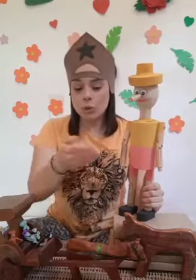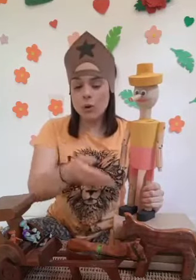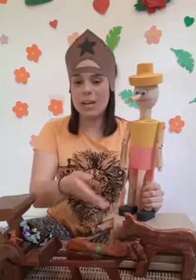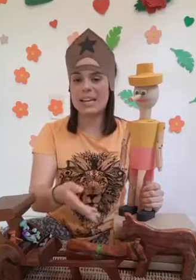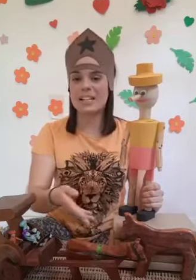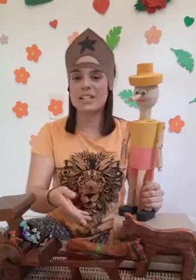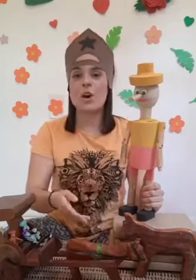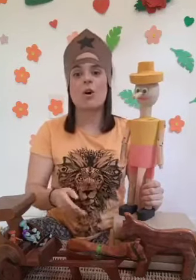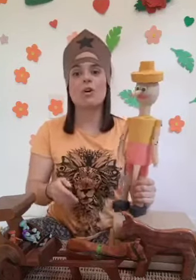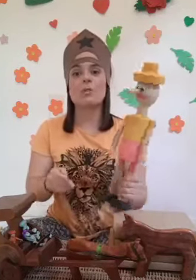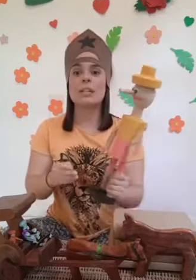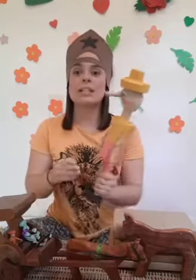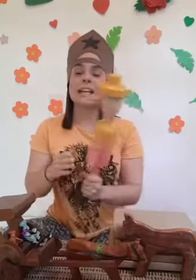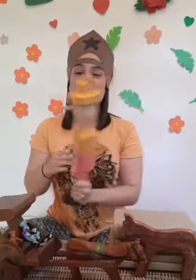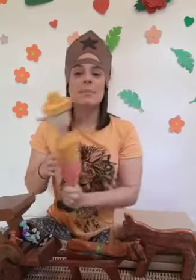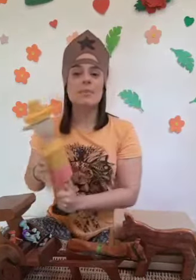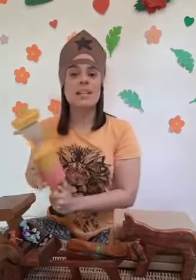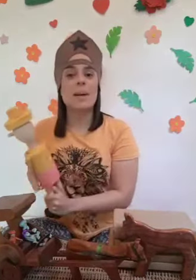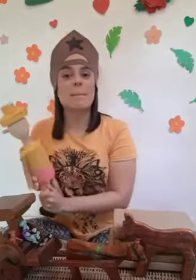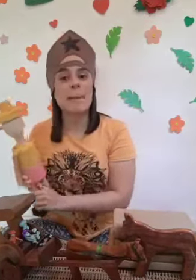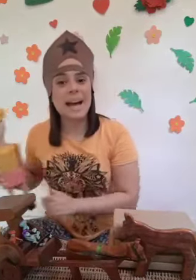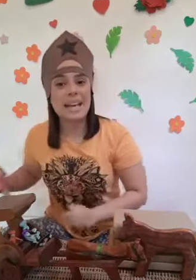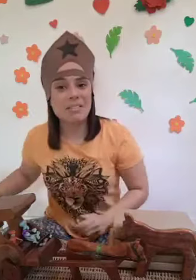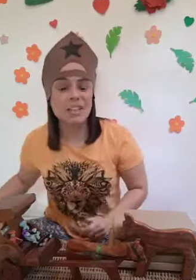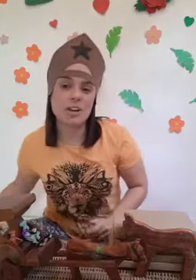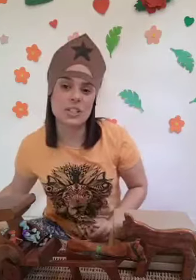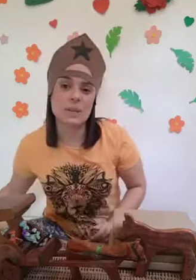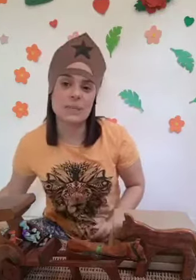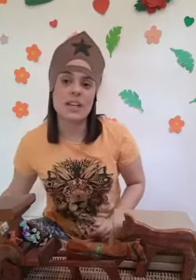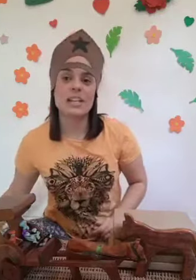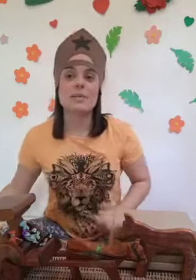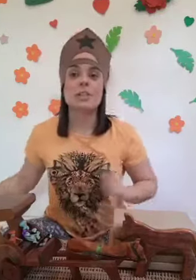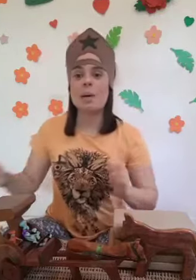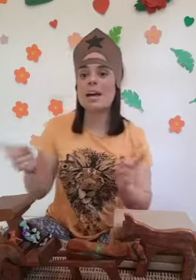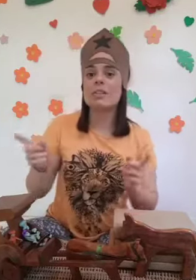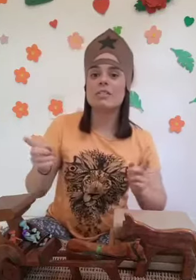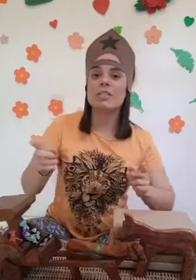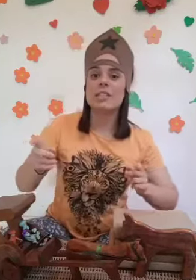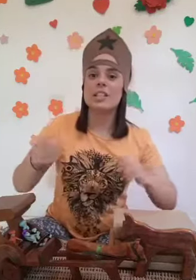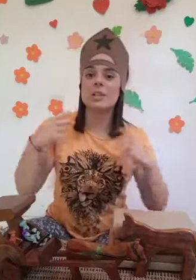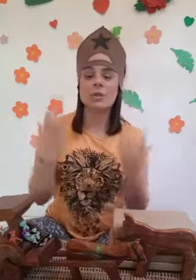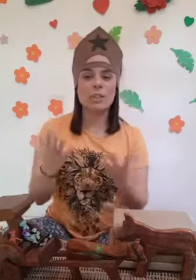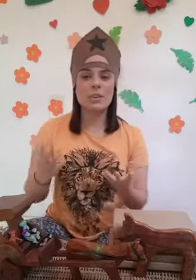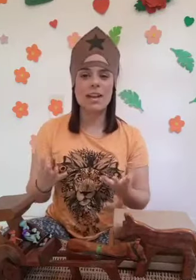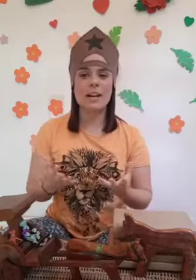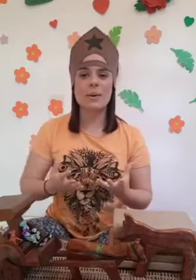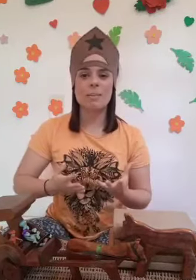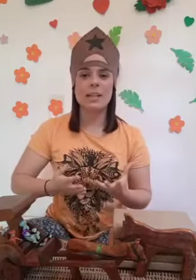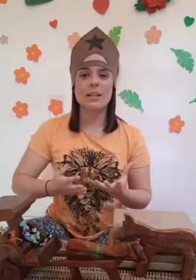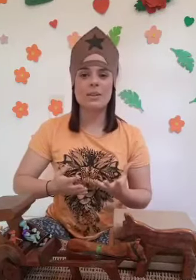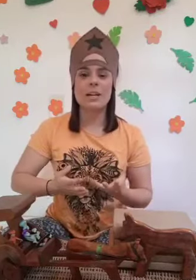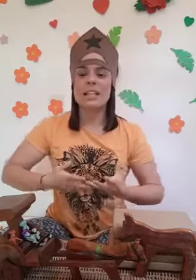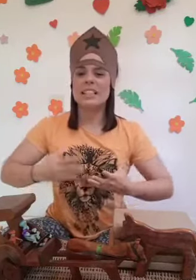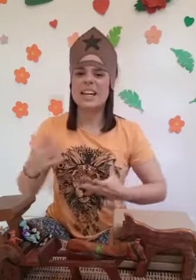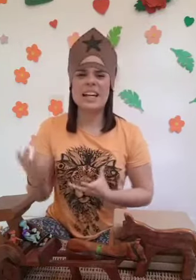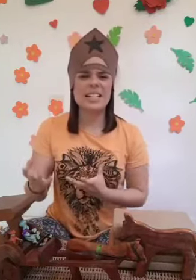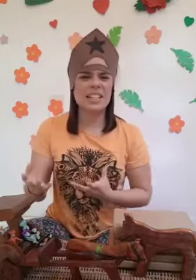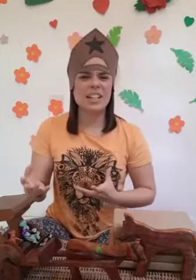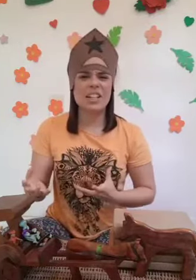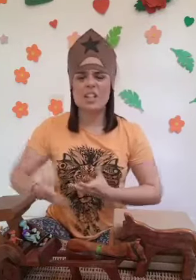com eles, hoje eu vou cantar essa música maravilhosa. E eu espero que vocês curtam ela comigo, dancem,